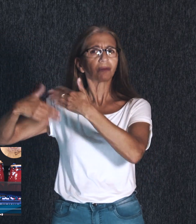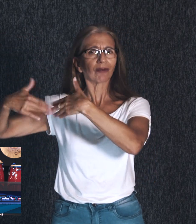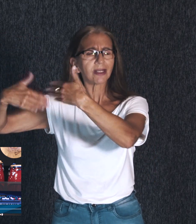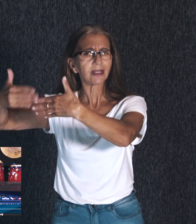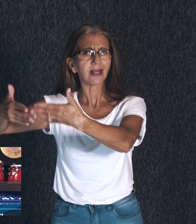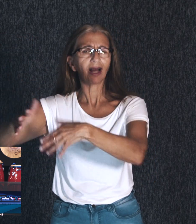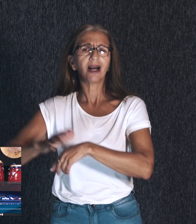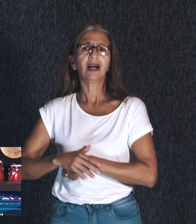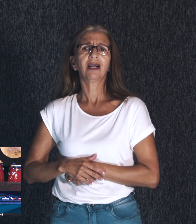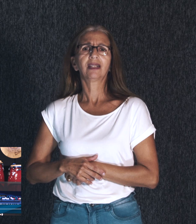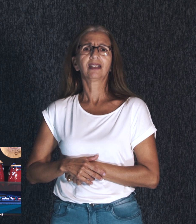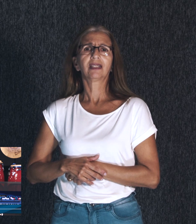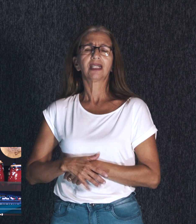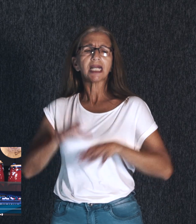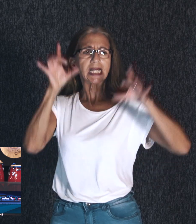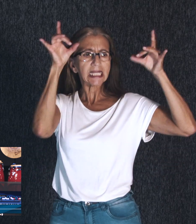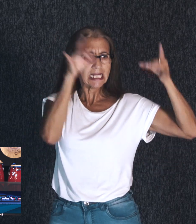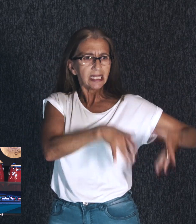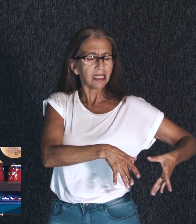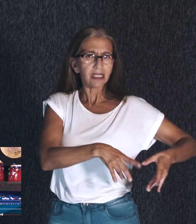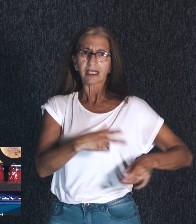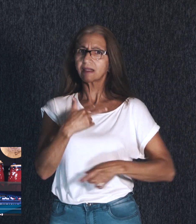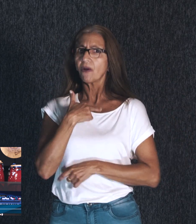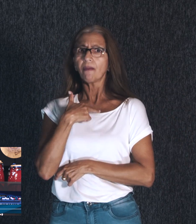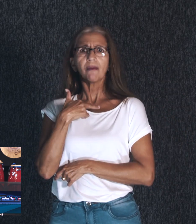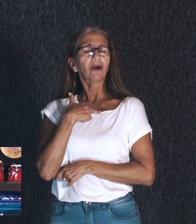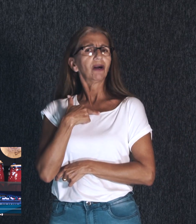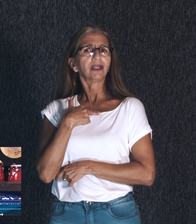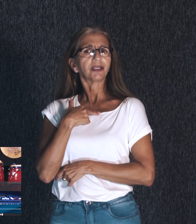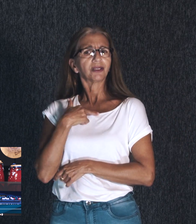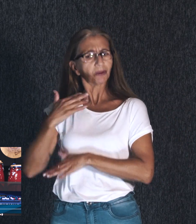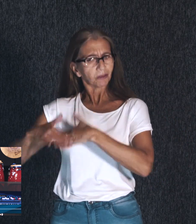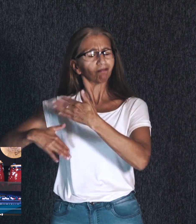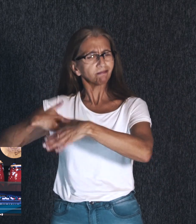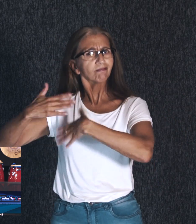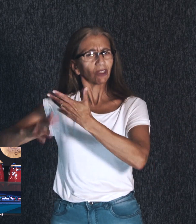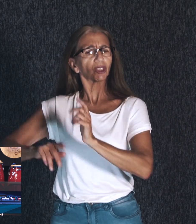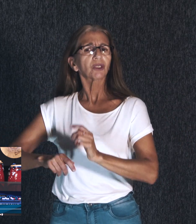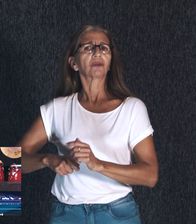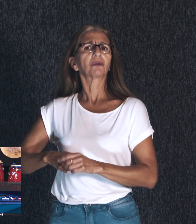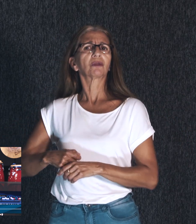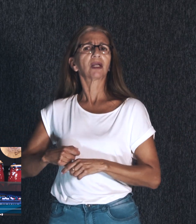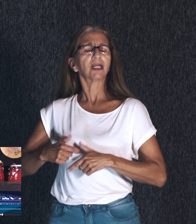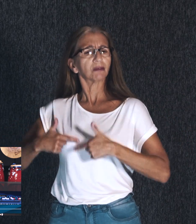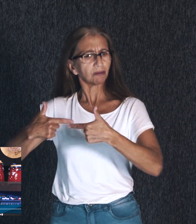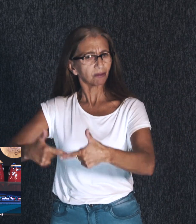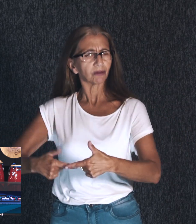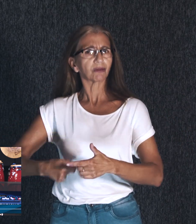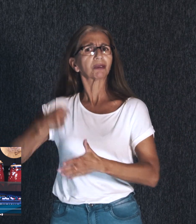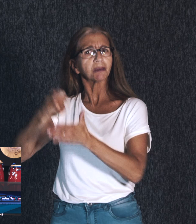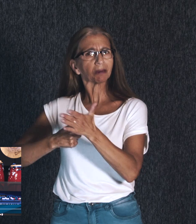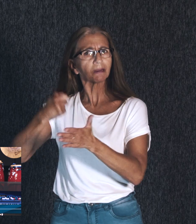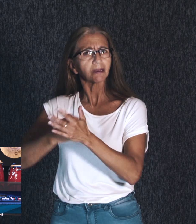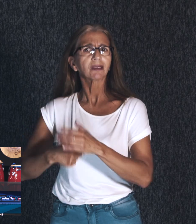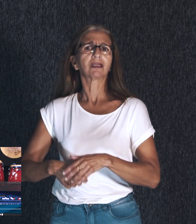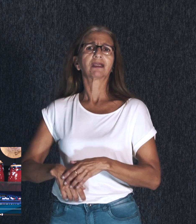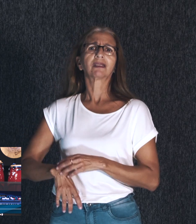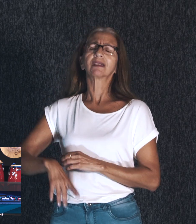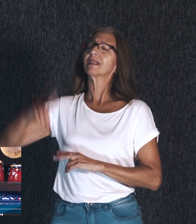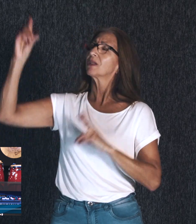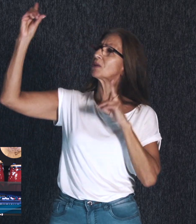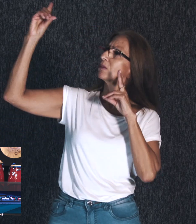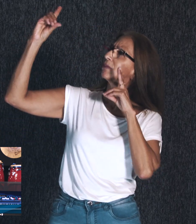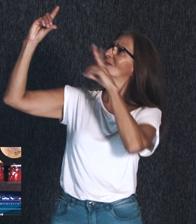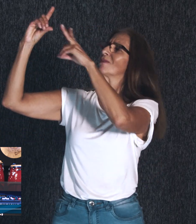não tema avançar confiado neste Deus, colocando os teus olhos sempre no Senhor, no autor e consumador da